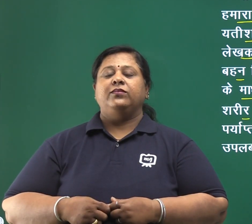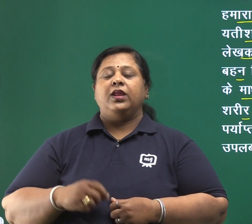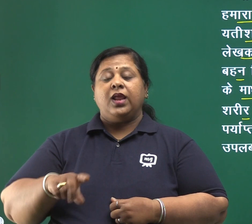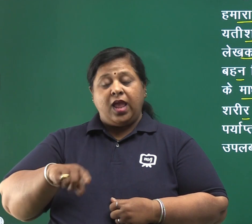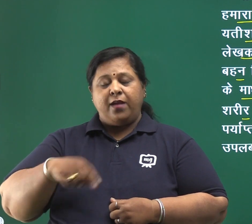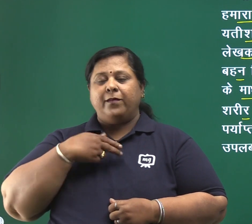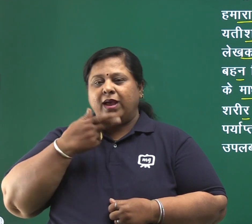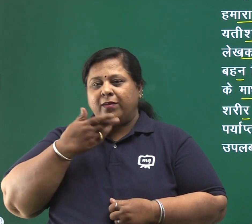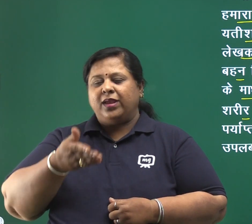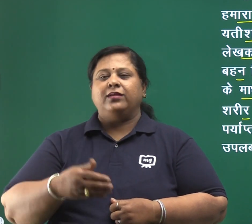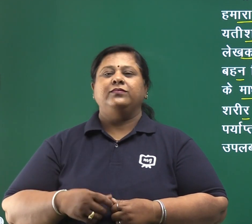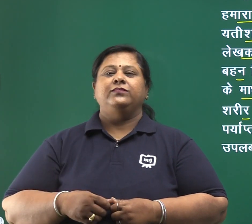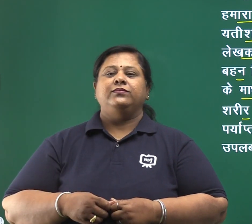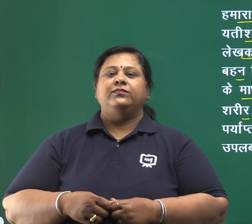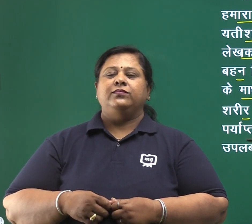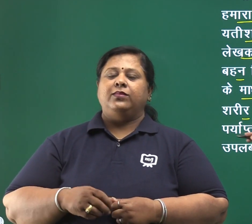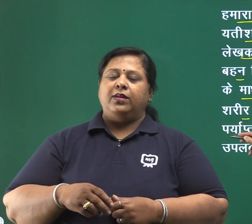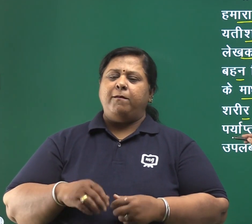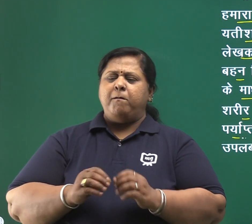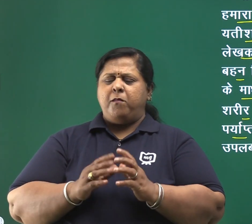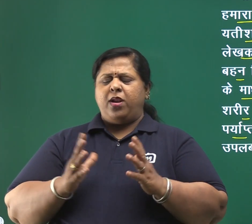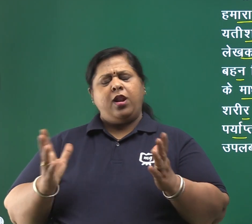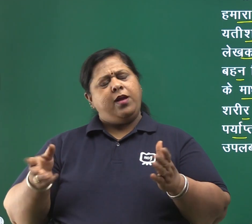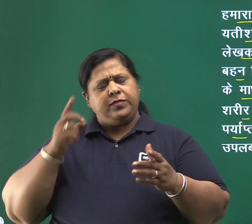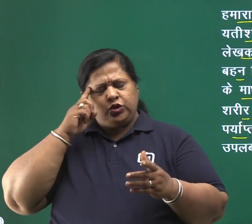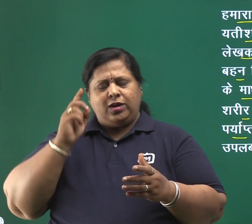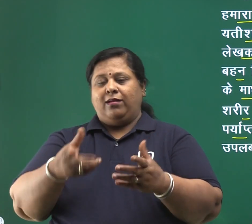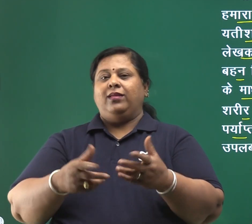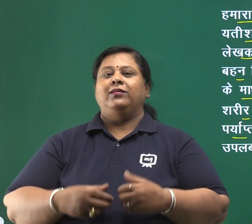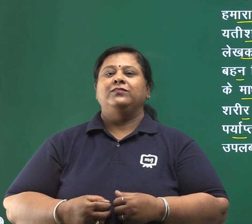के बारे में पर्याप्त जानकारी